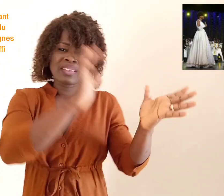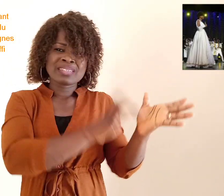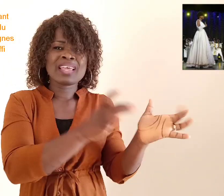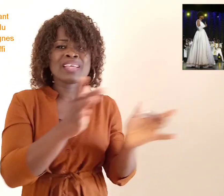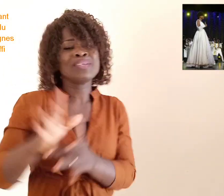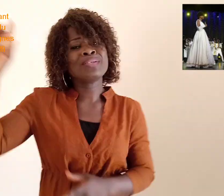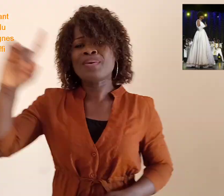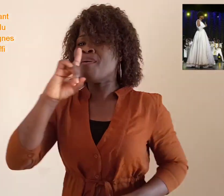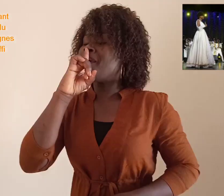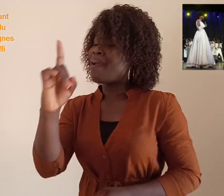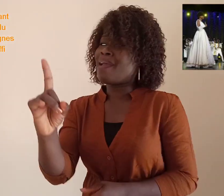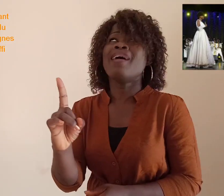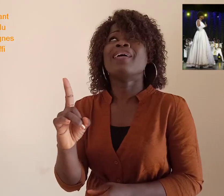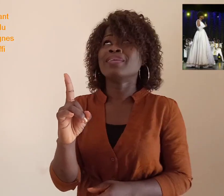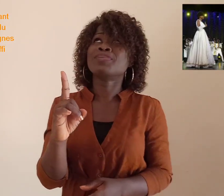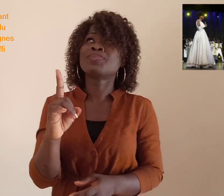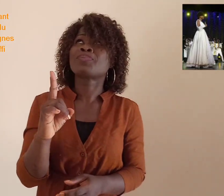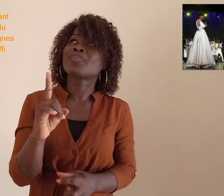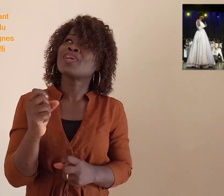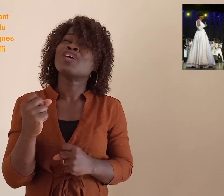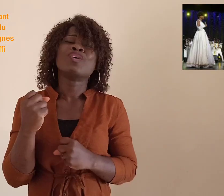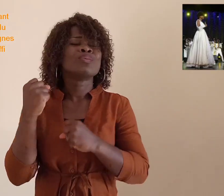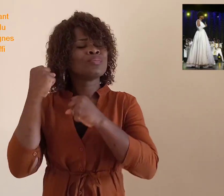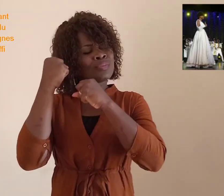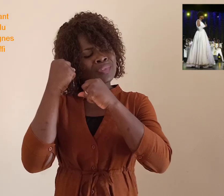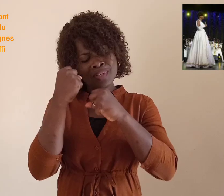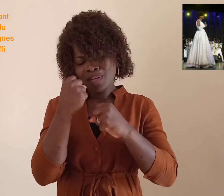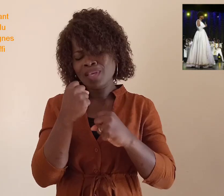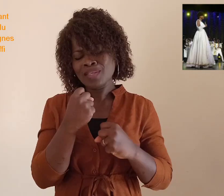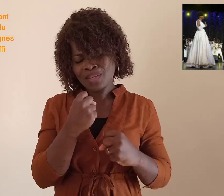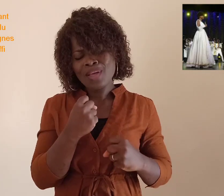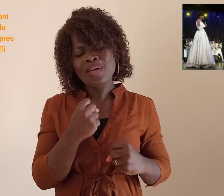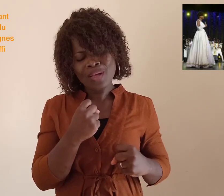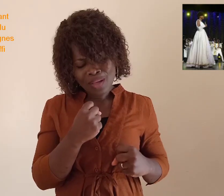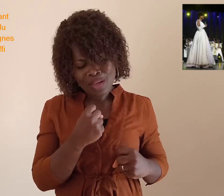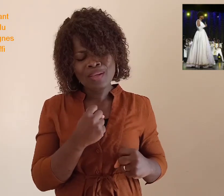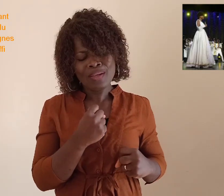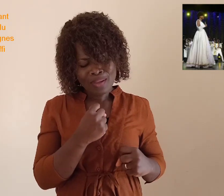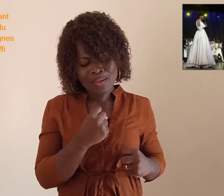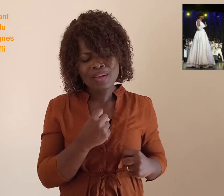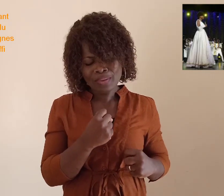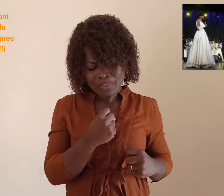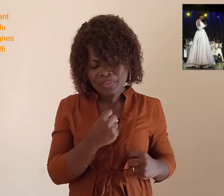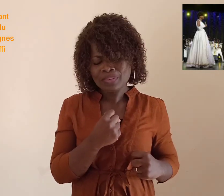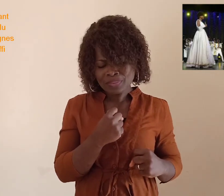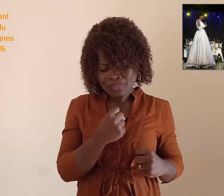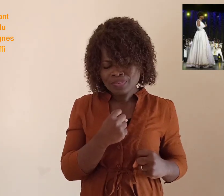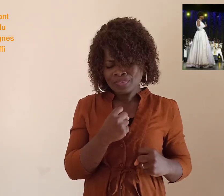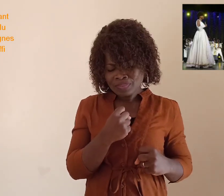Jésus, tu es Oui, ça